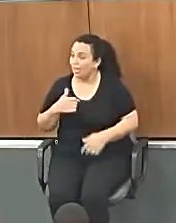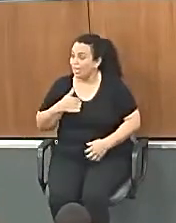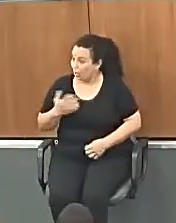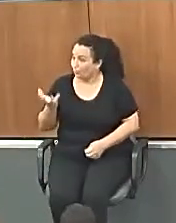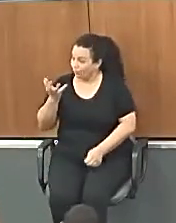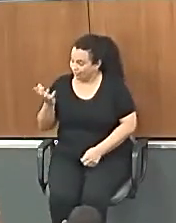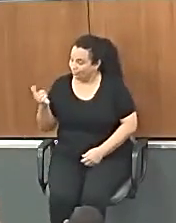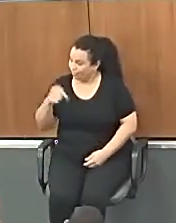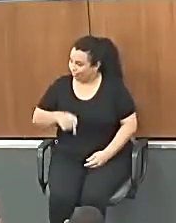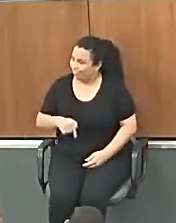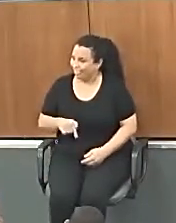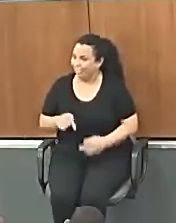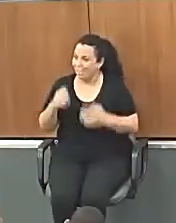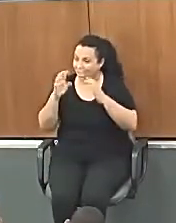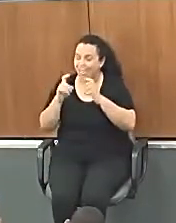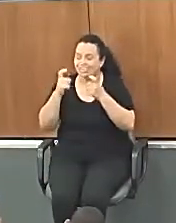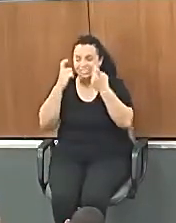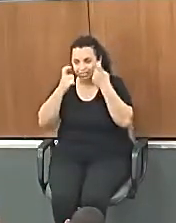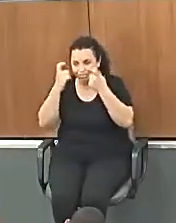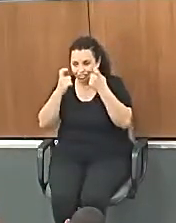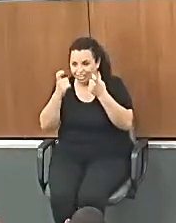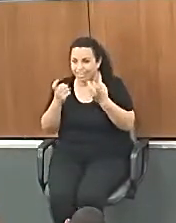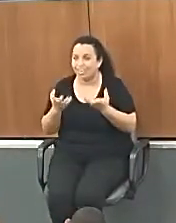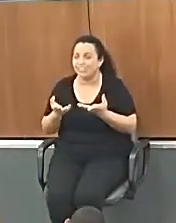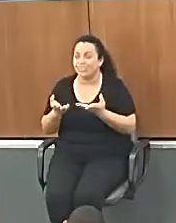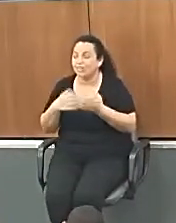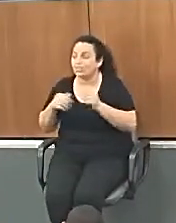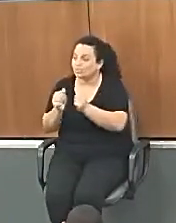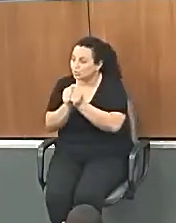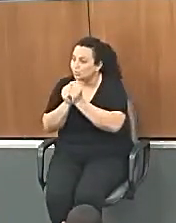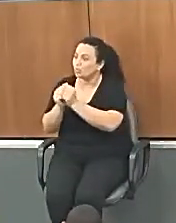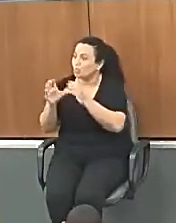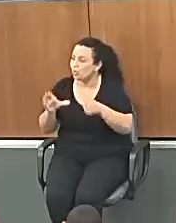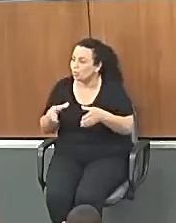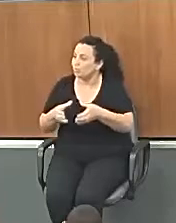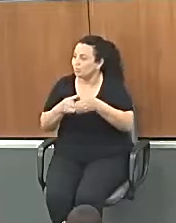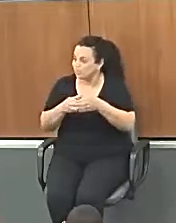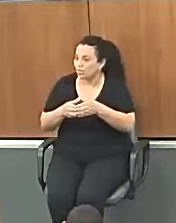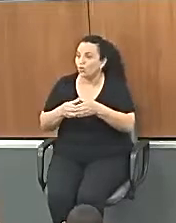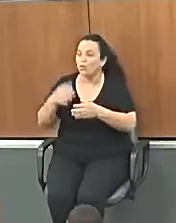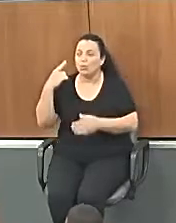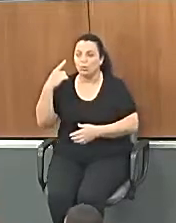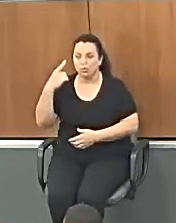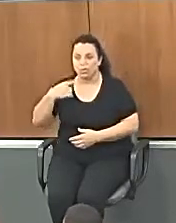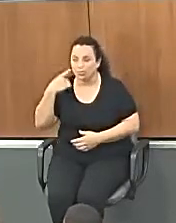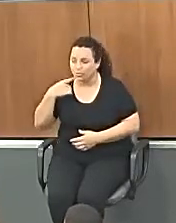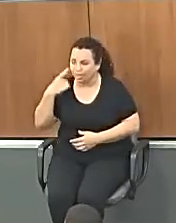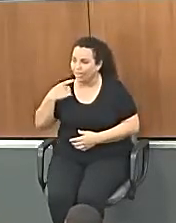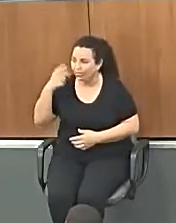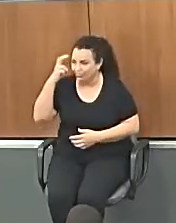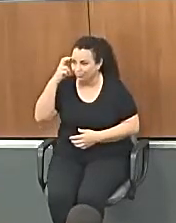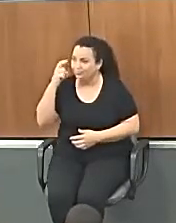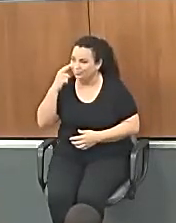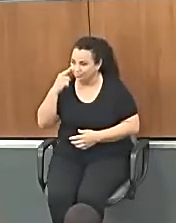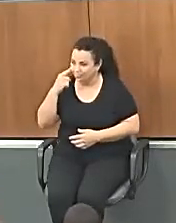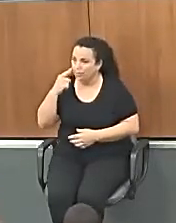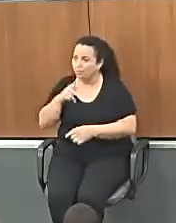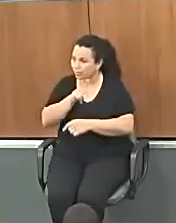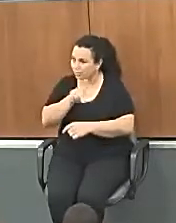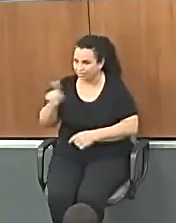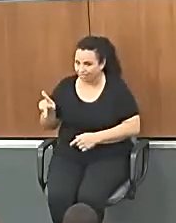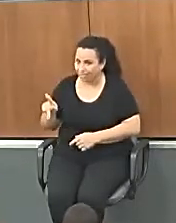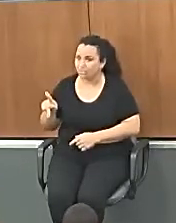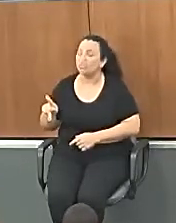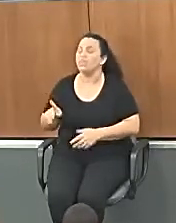reunião é uma audiência de convidados em conjunto da comissão que o nosso deputado preside que a comissão de esporte lazer